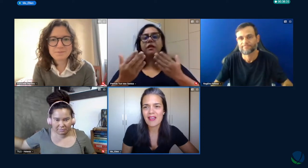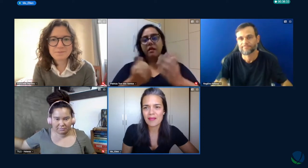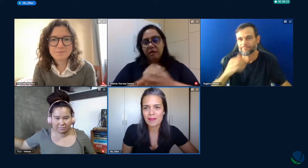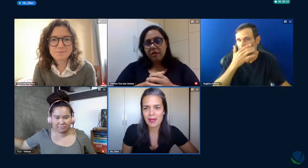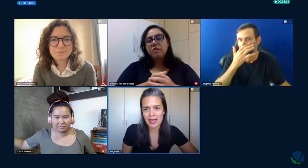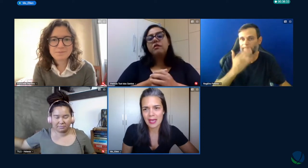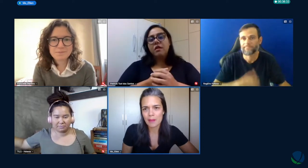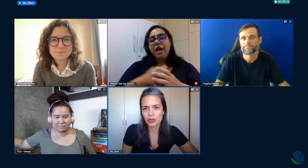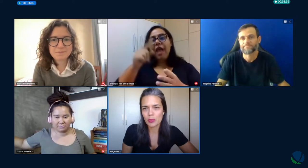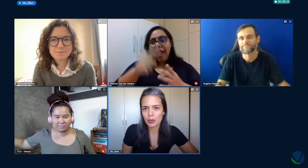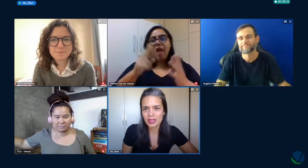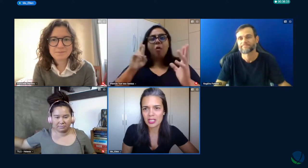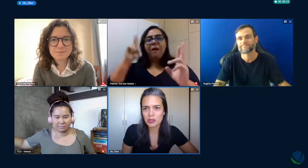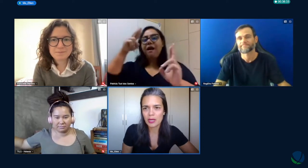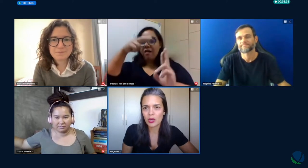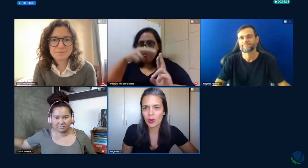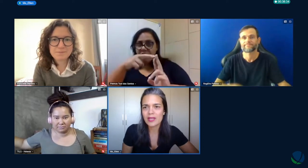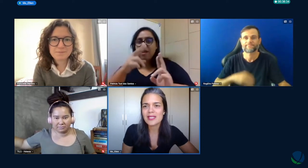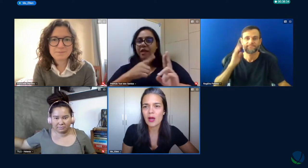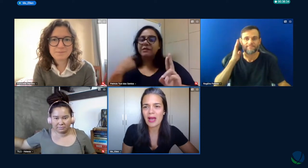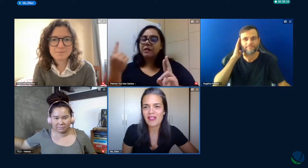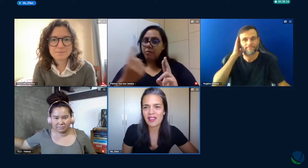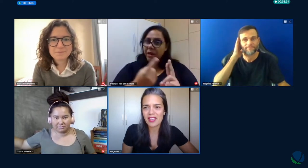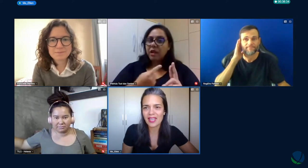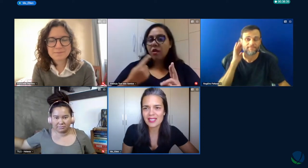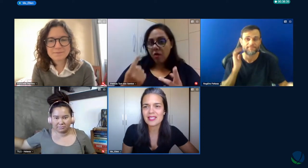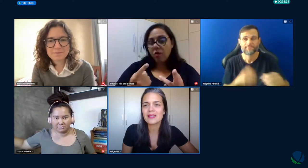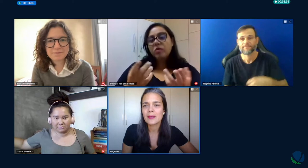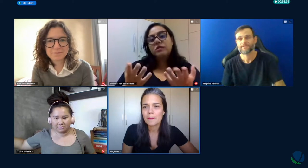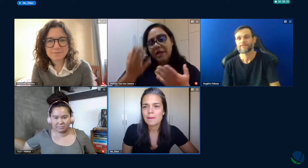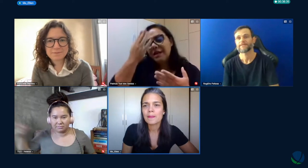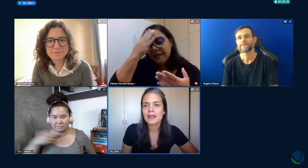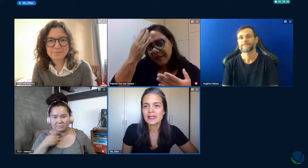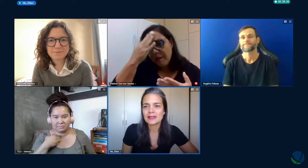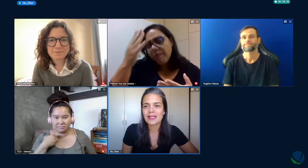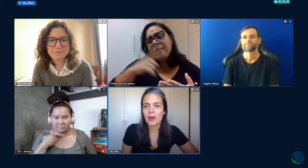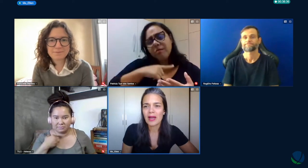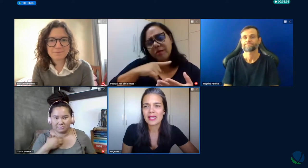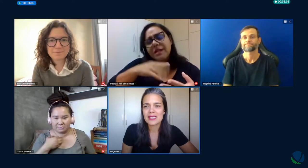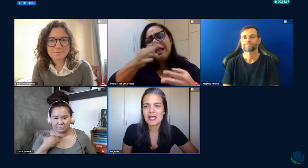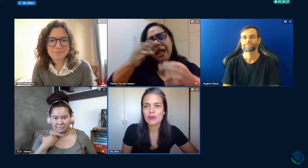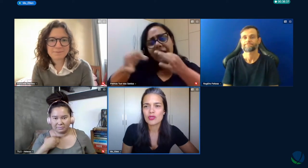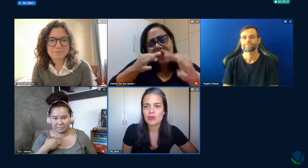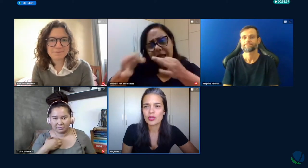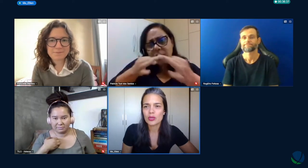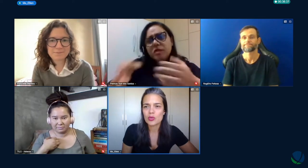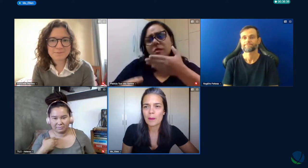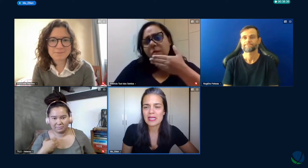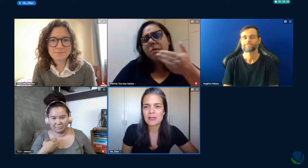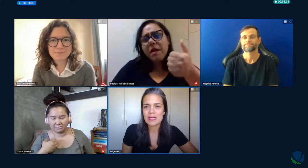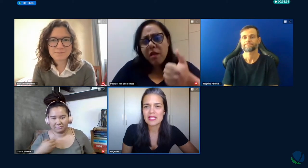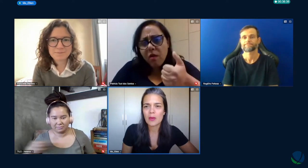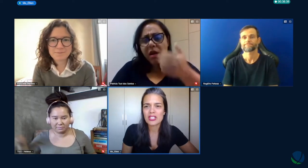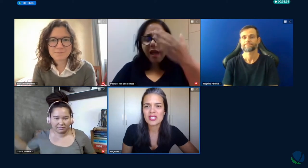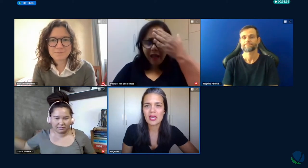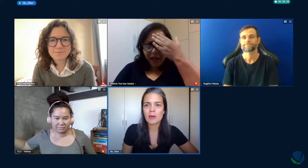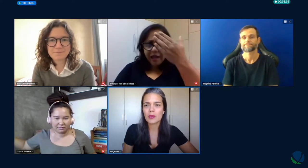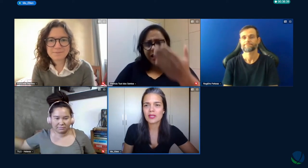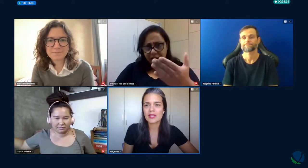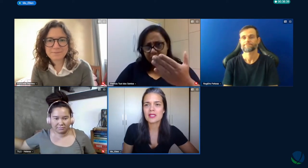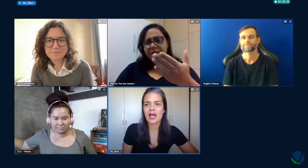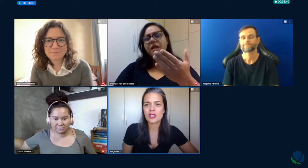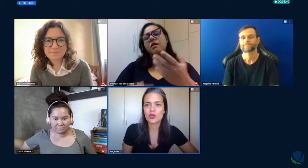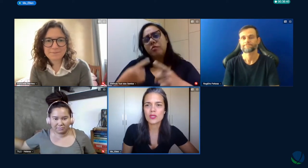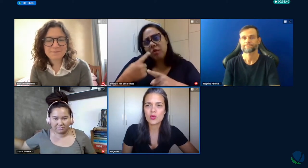pesquisa é muito importante para nós, é uma referência. Então, agradecemos muito a sua participação, é de